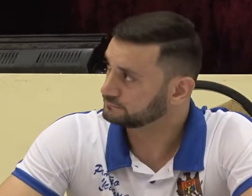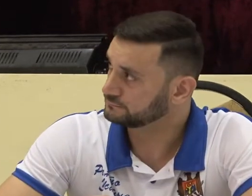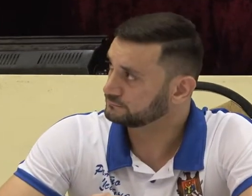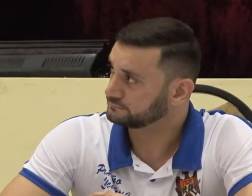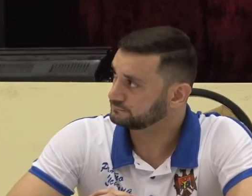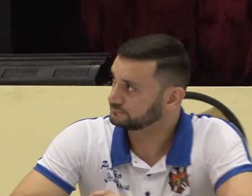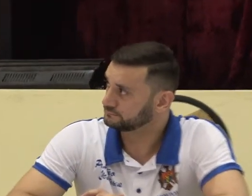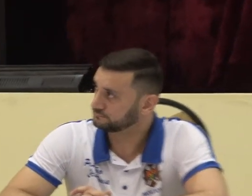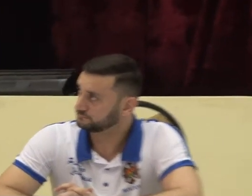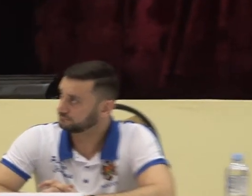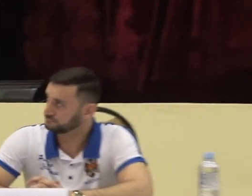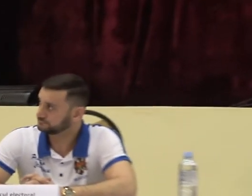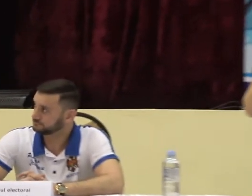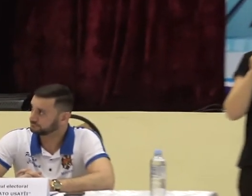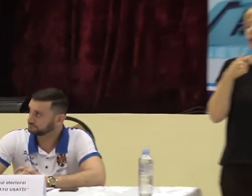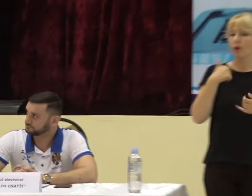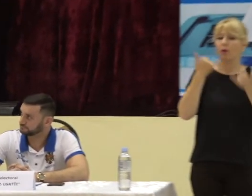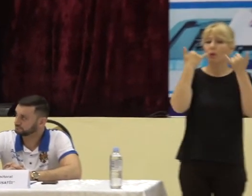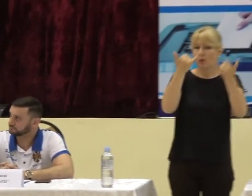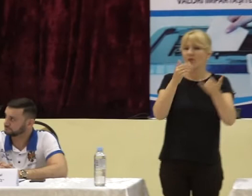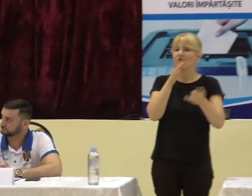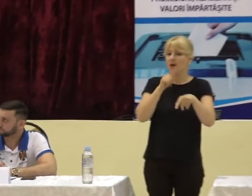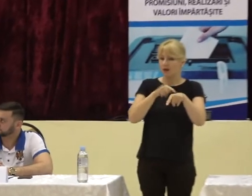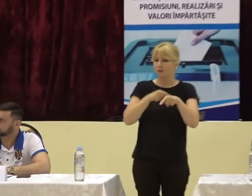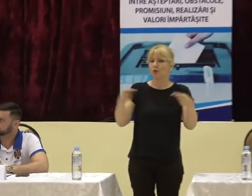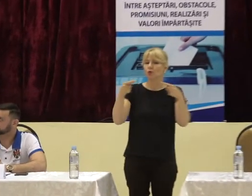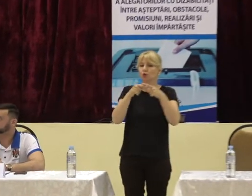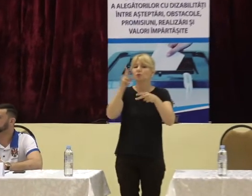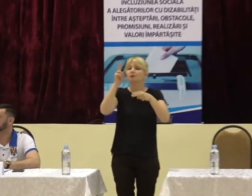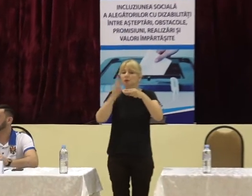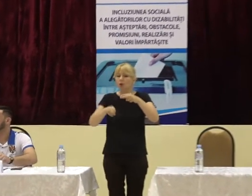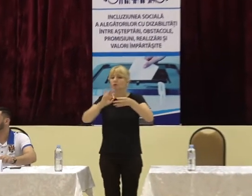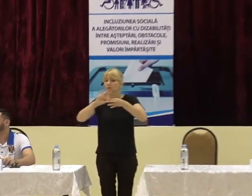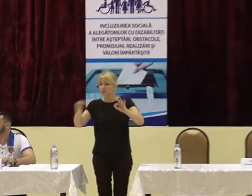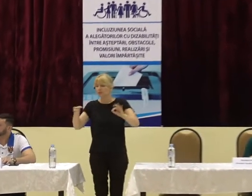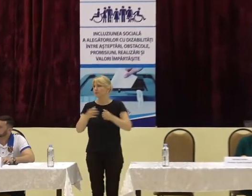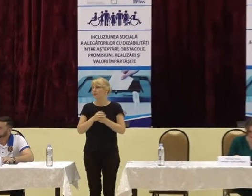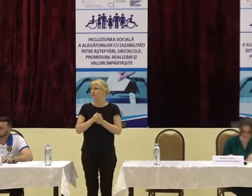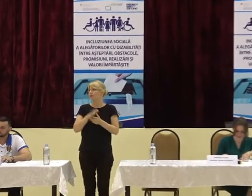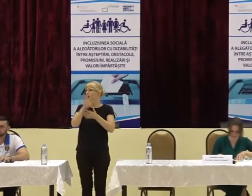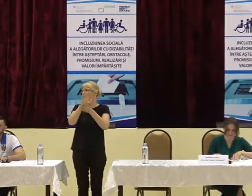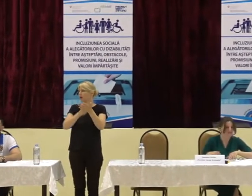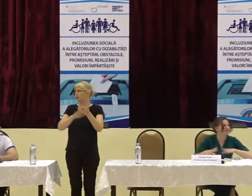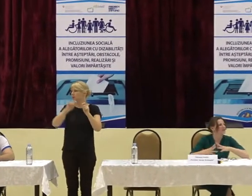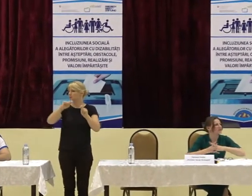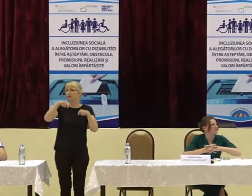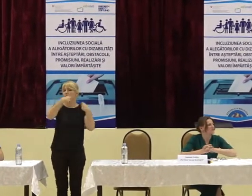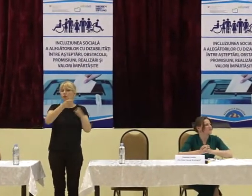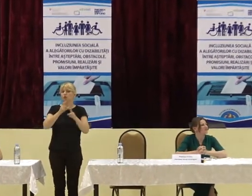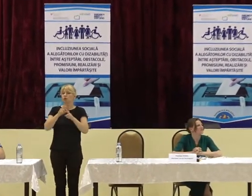v-am lăsat să finalizați propoziția. În continuare oferim